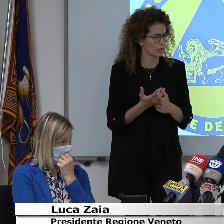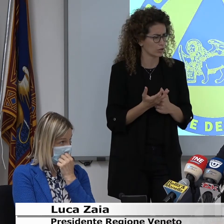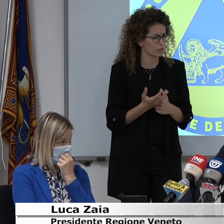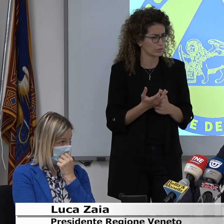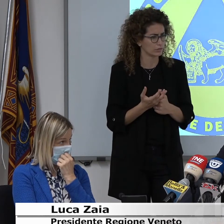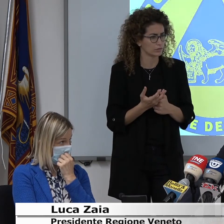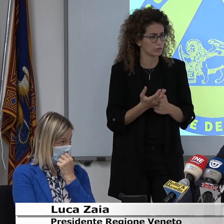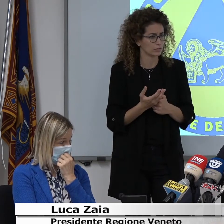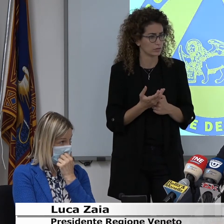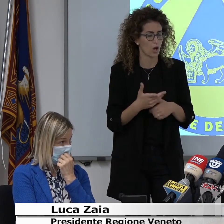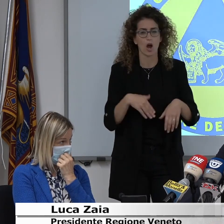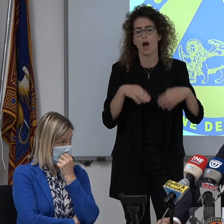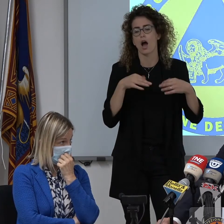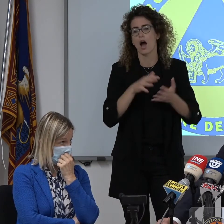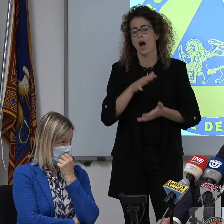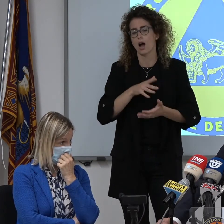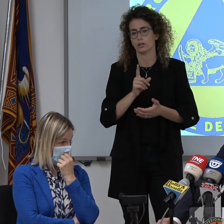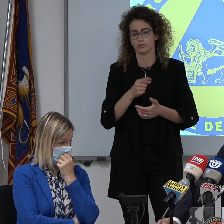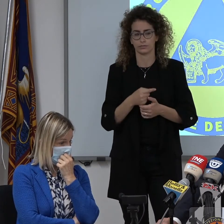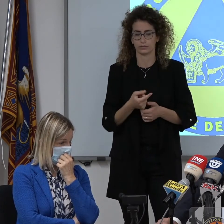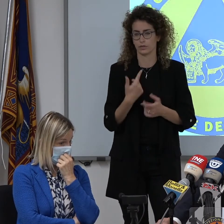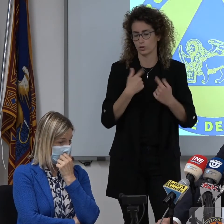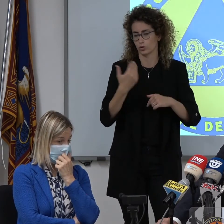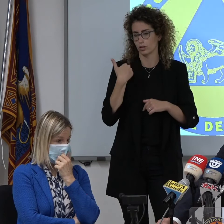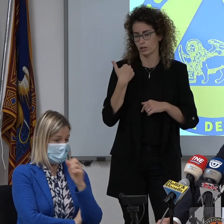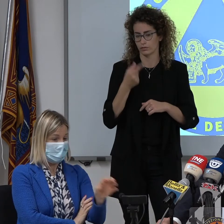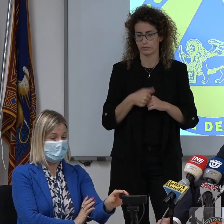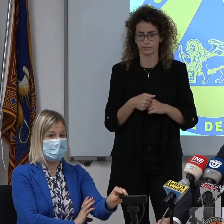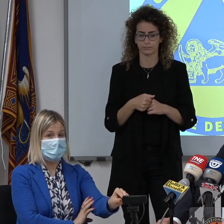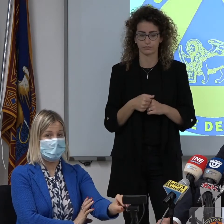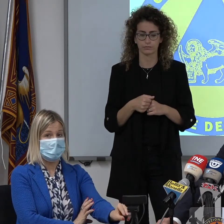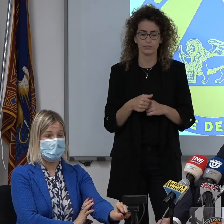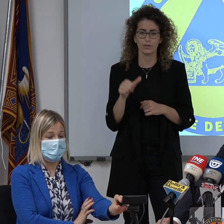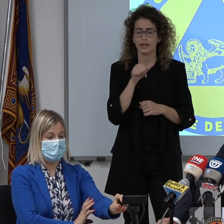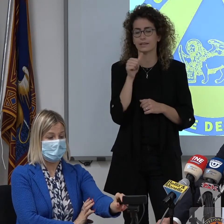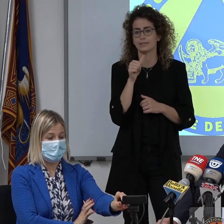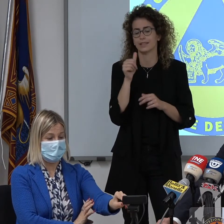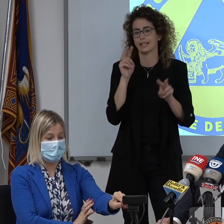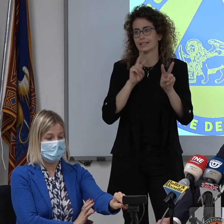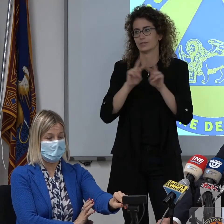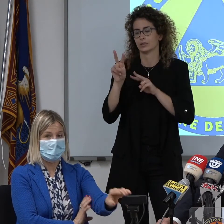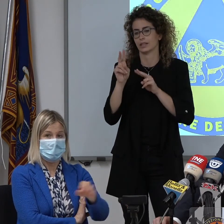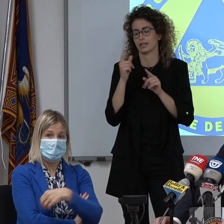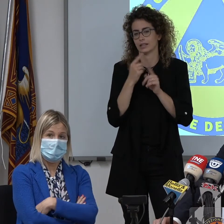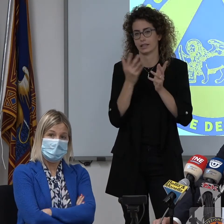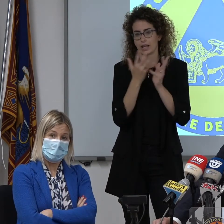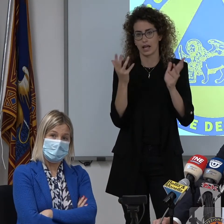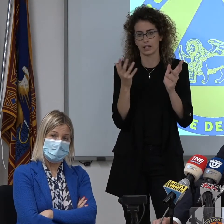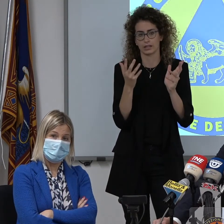No, non si va avanti con le carte. Abbiamo fatto una riunione anche ieri perché bisogna che a livello nazionale ci sia più chiarezza e più coordinamento anche con le altre regioni.